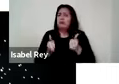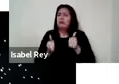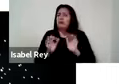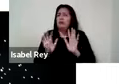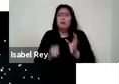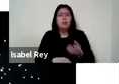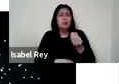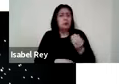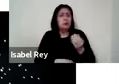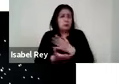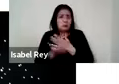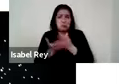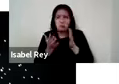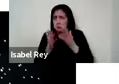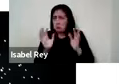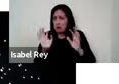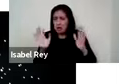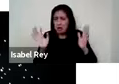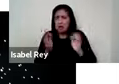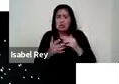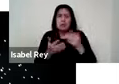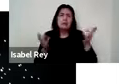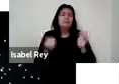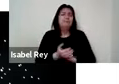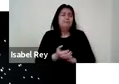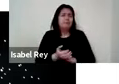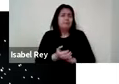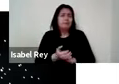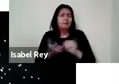porque, aunque no tengamos,